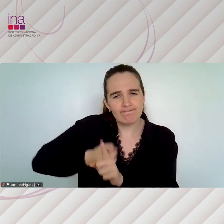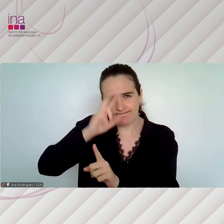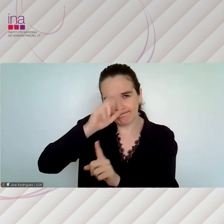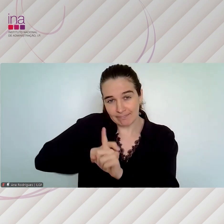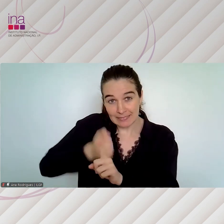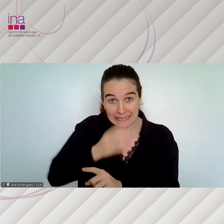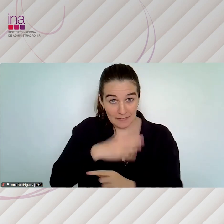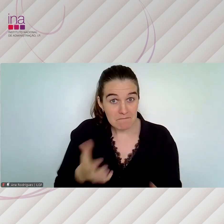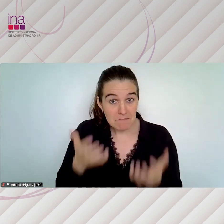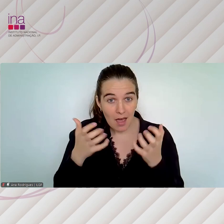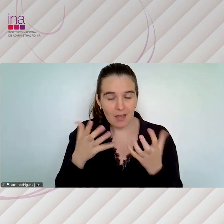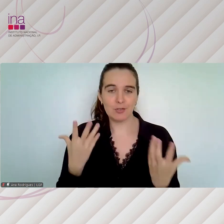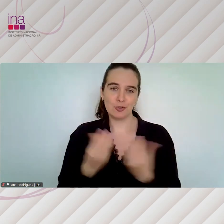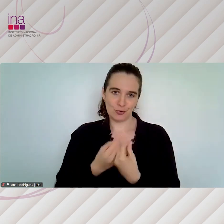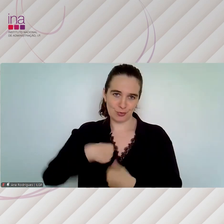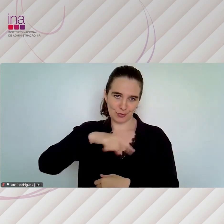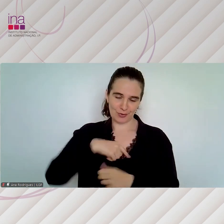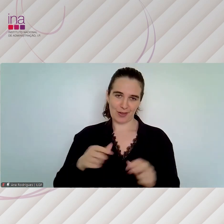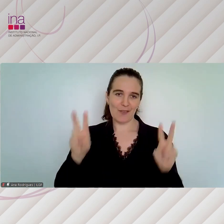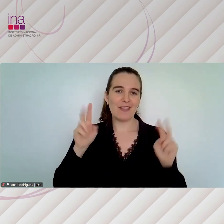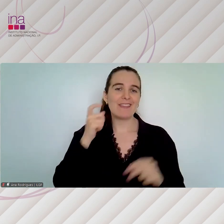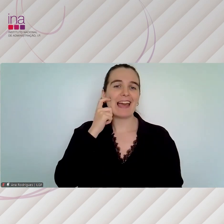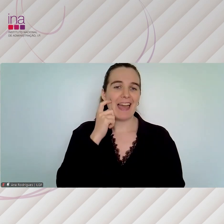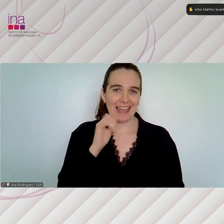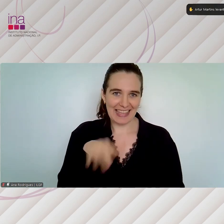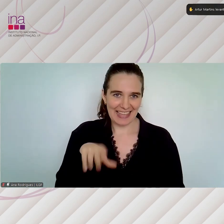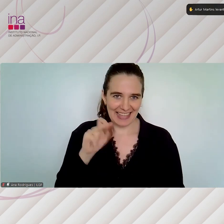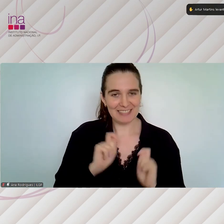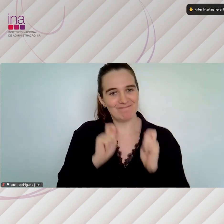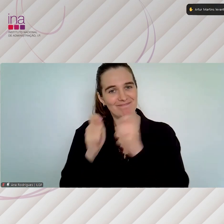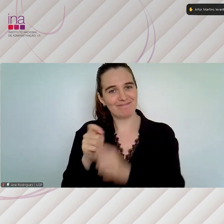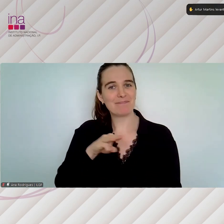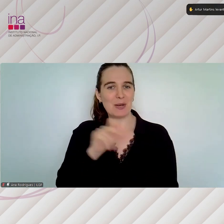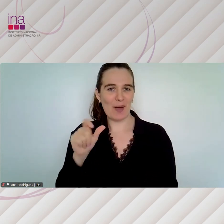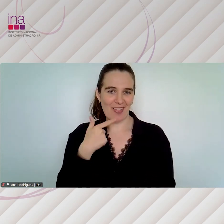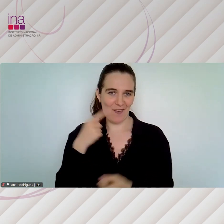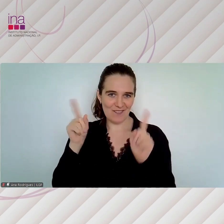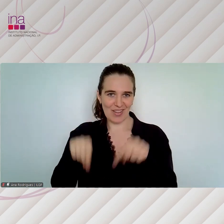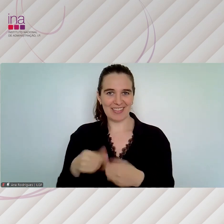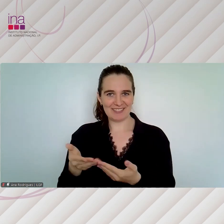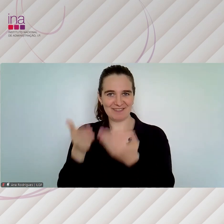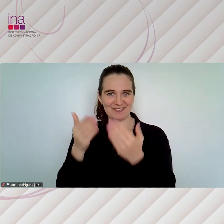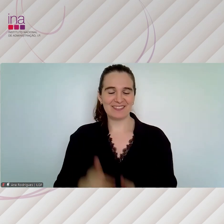connosco. Viva o INA! Manuela, passo-lhe a palavra outra vez.